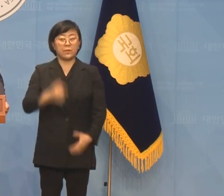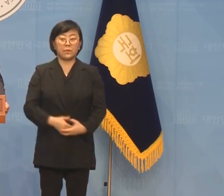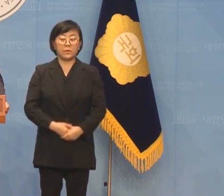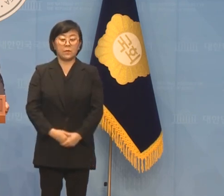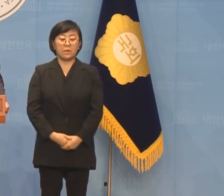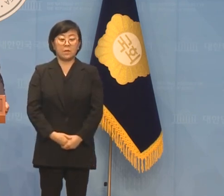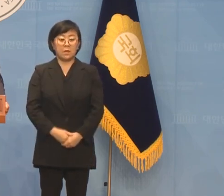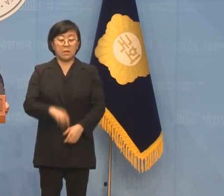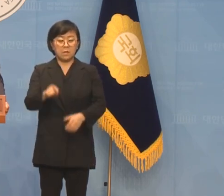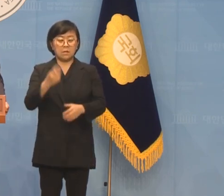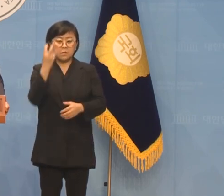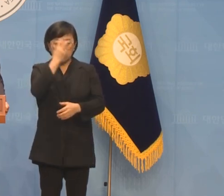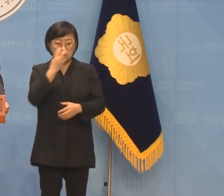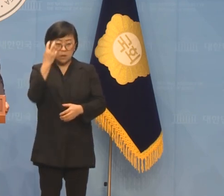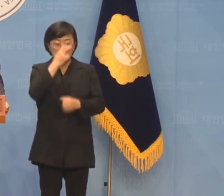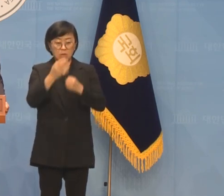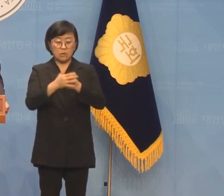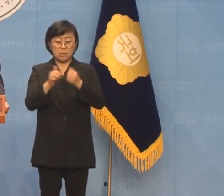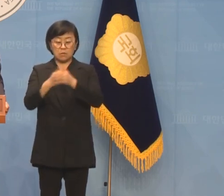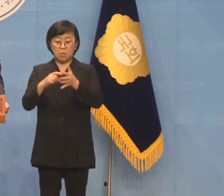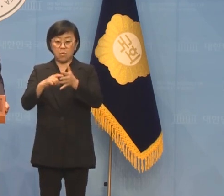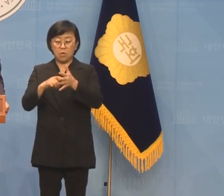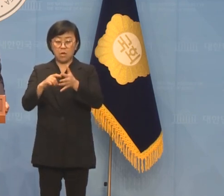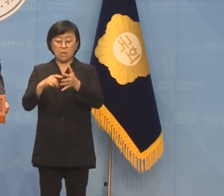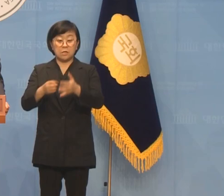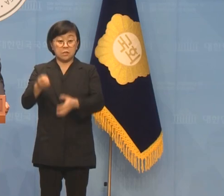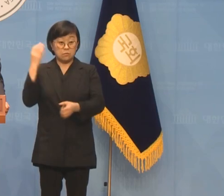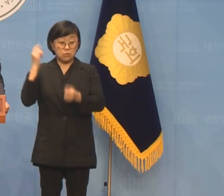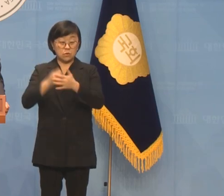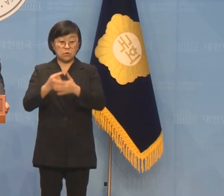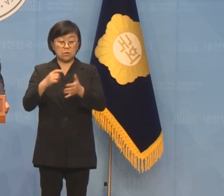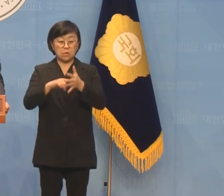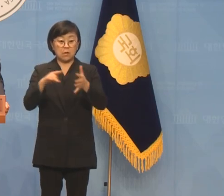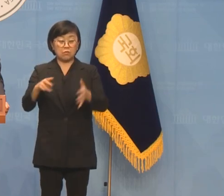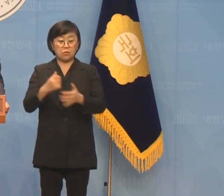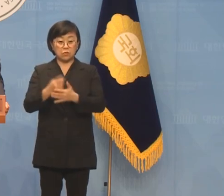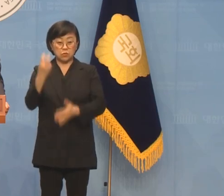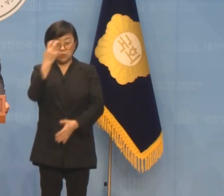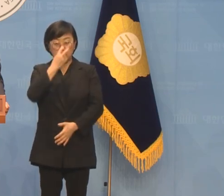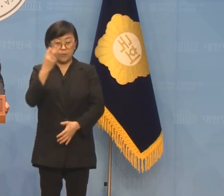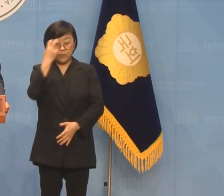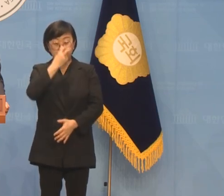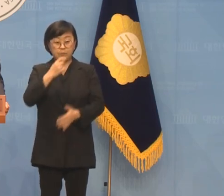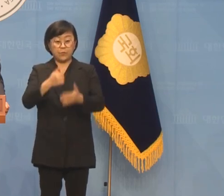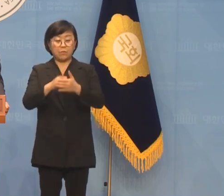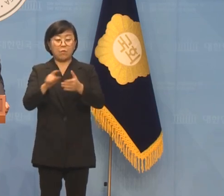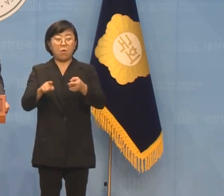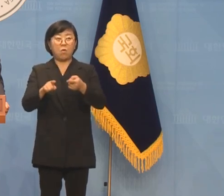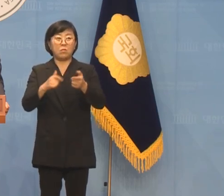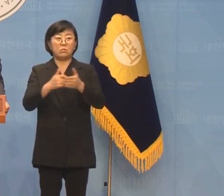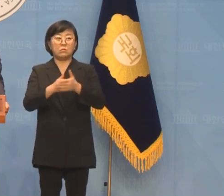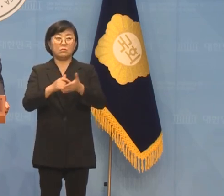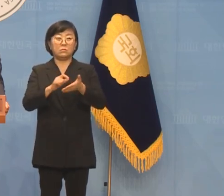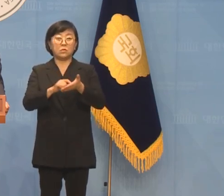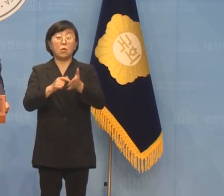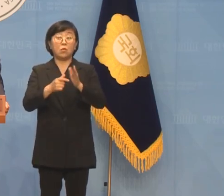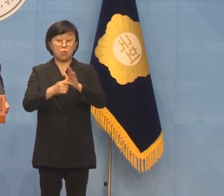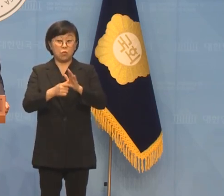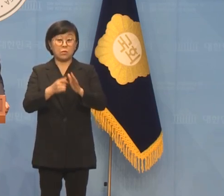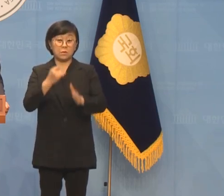언론인 사찰이나 언론사 세무조사는 안 했으니 칼 두 방 우는 정도는 고마워란 말입니까?